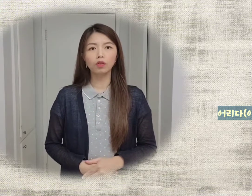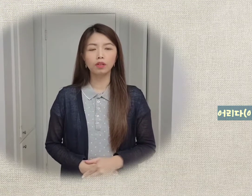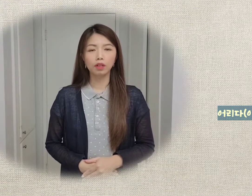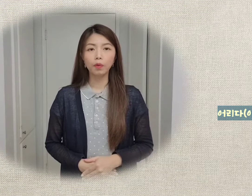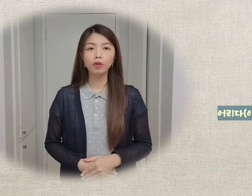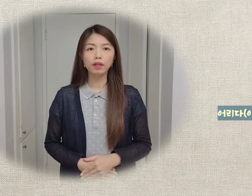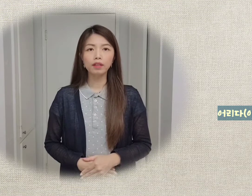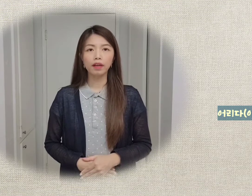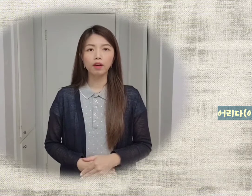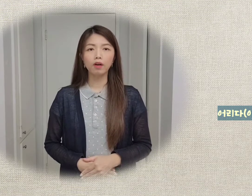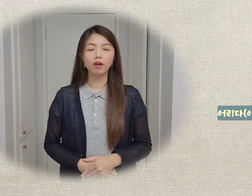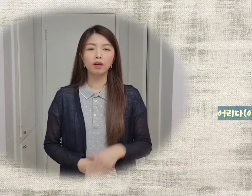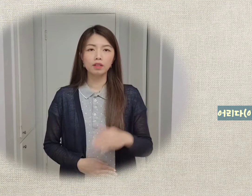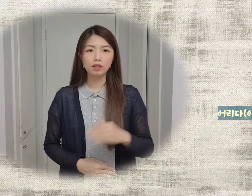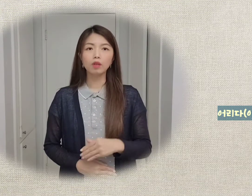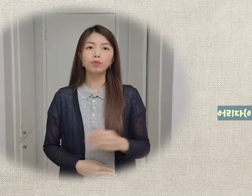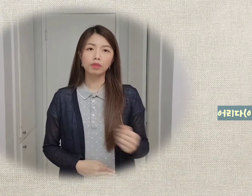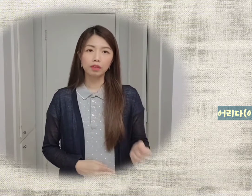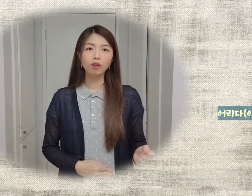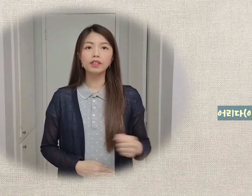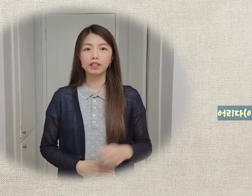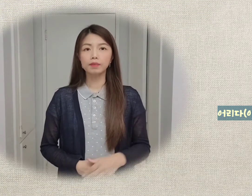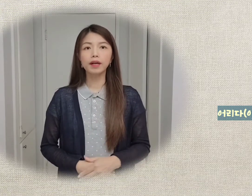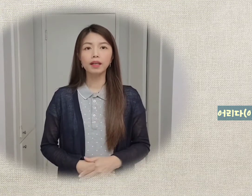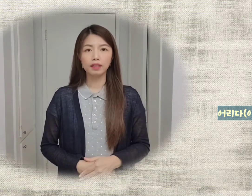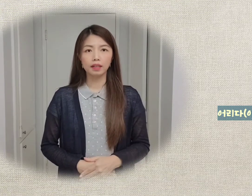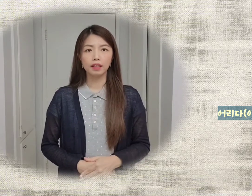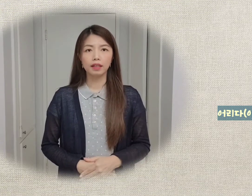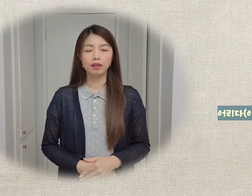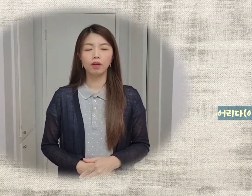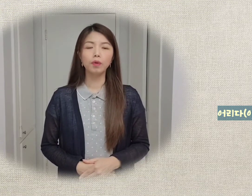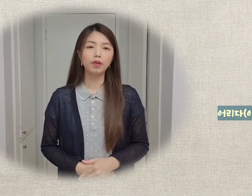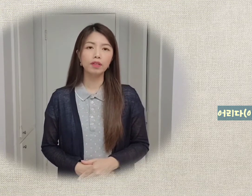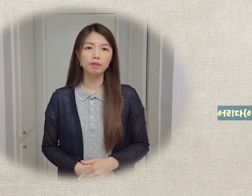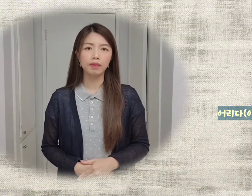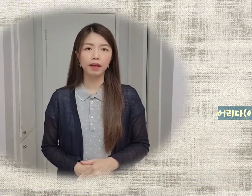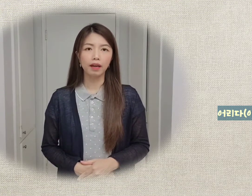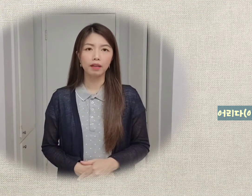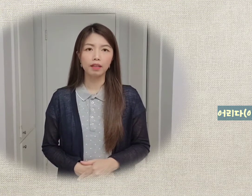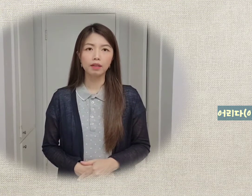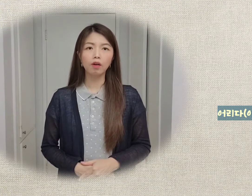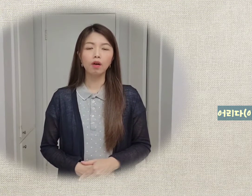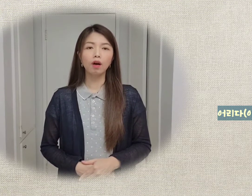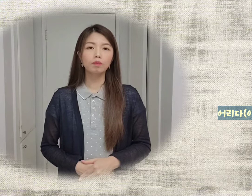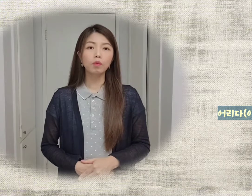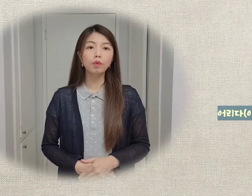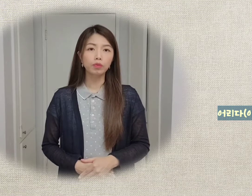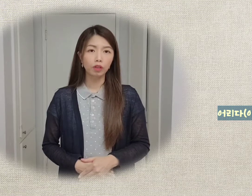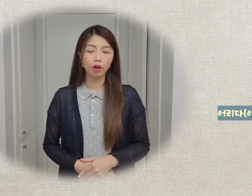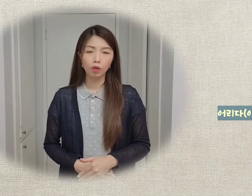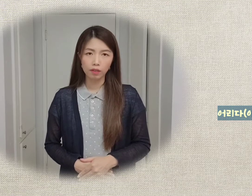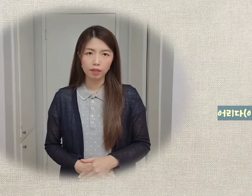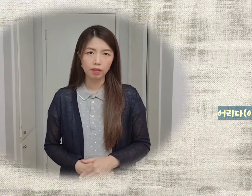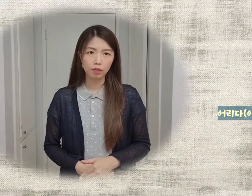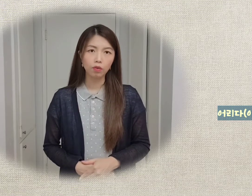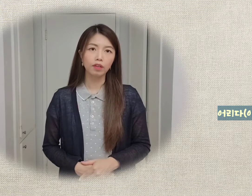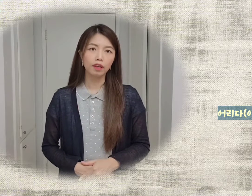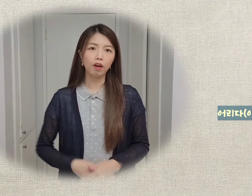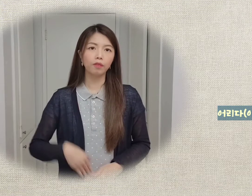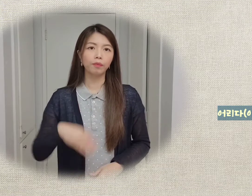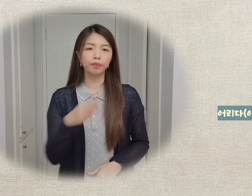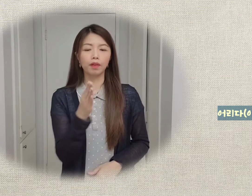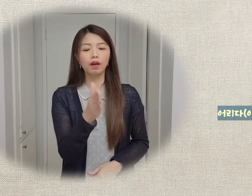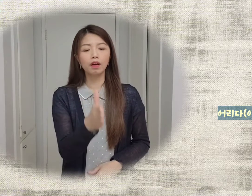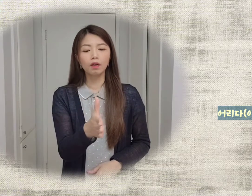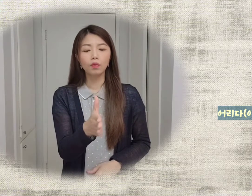시절부터라고 저는 이렇게 표현했는데요. 시절부터 지금까지 이렇게 표현했습니다. 그래서 뭐뭐부터라고 하는 뜻의